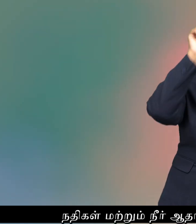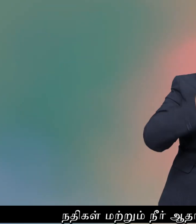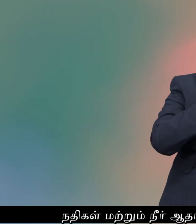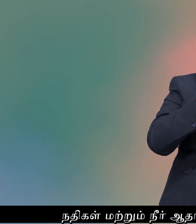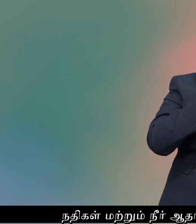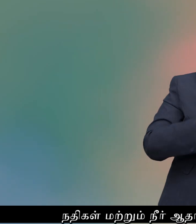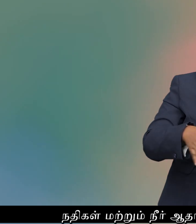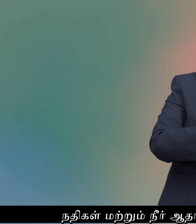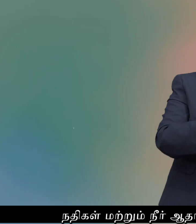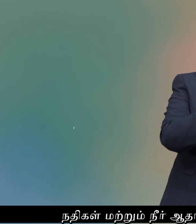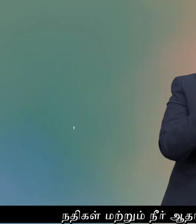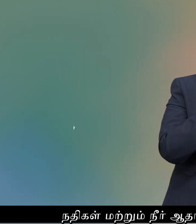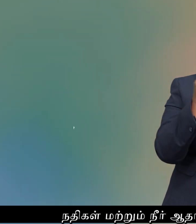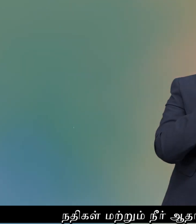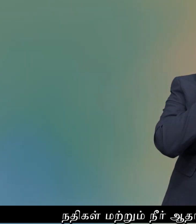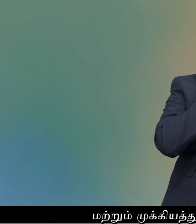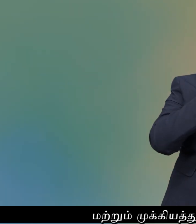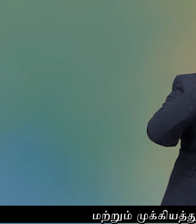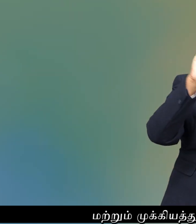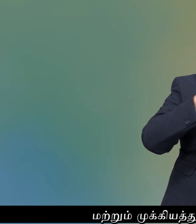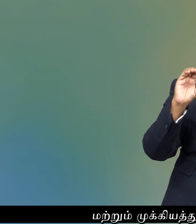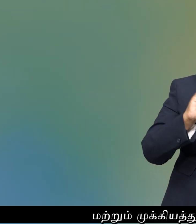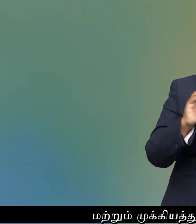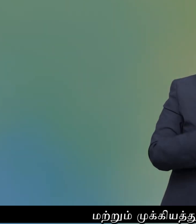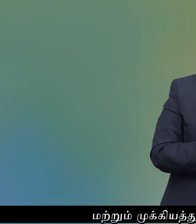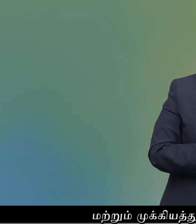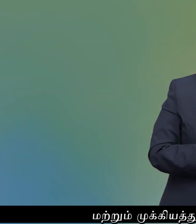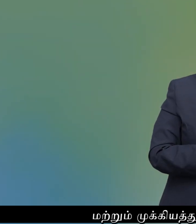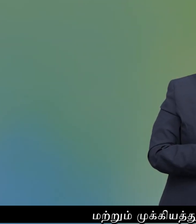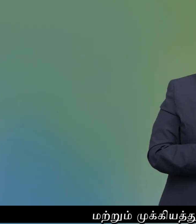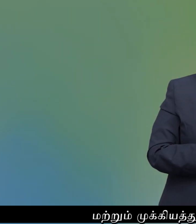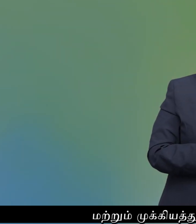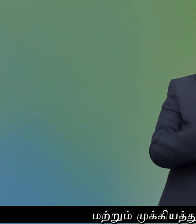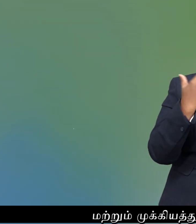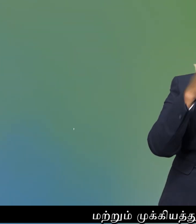ஆதாரங்களிலிருந்து நீரின் பயன்பாடு மற்றும் முக்கியத்துவத்தை புரிந்து கொள்வோம்.